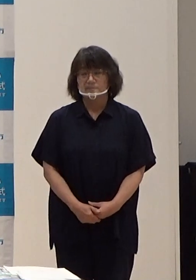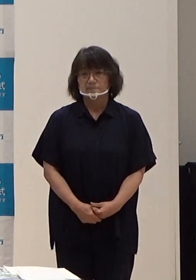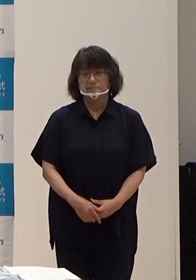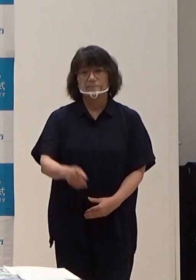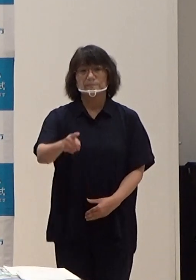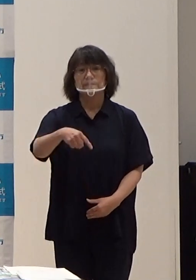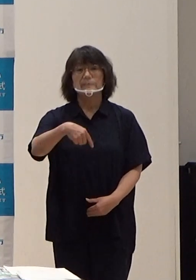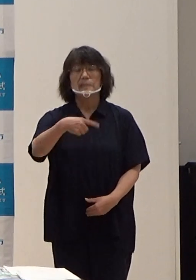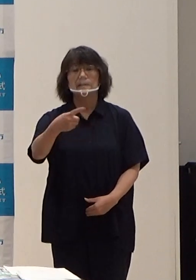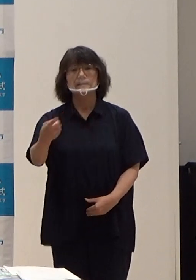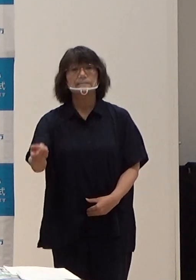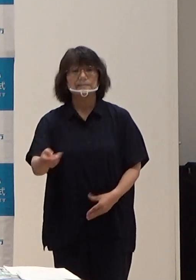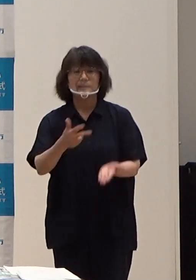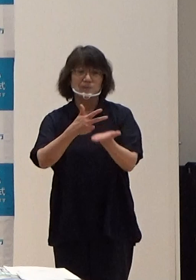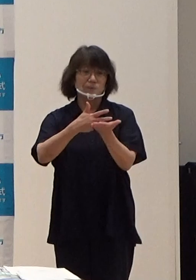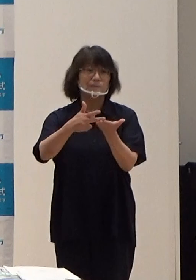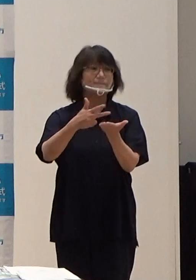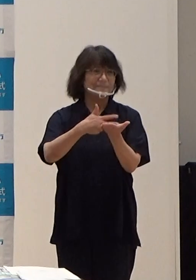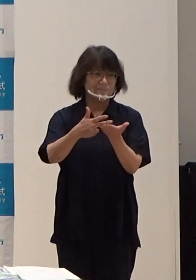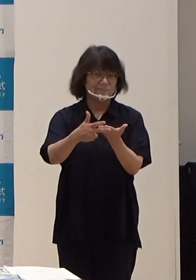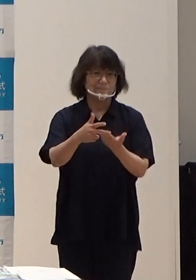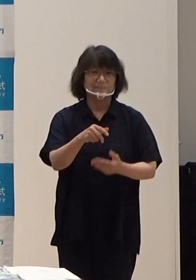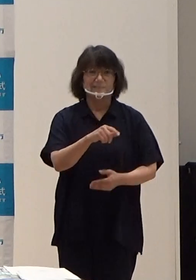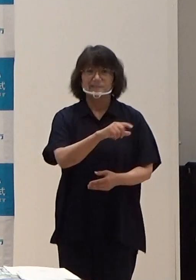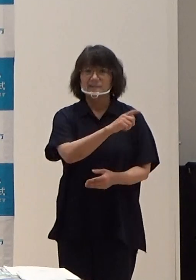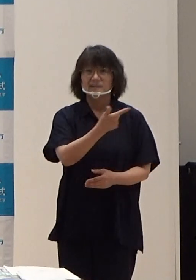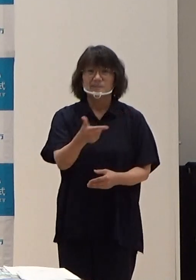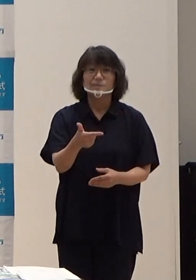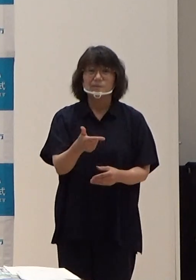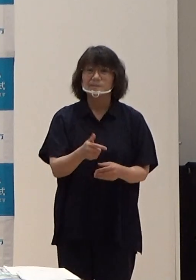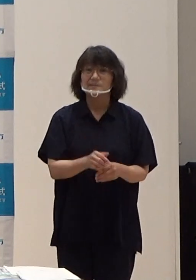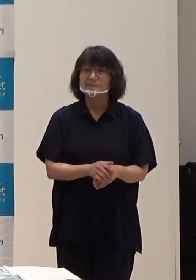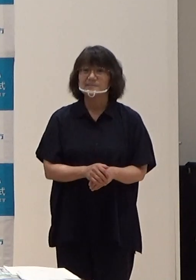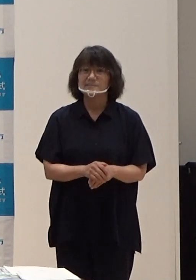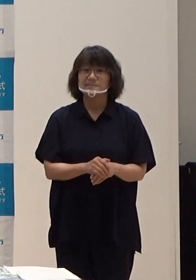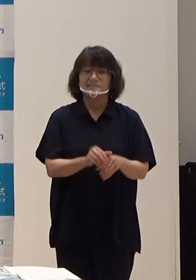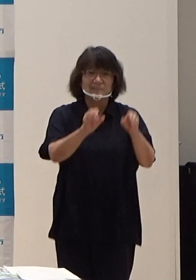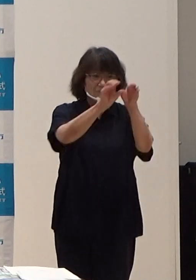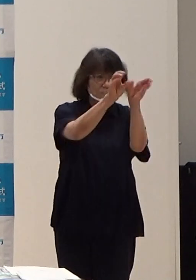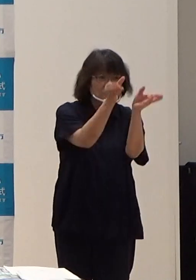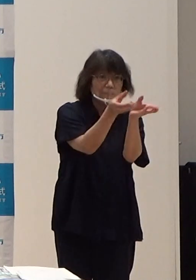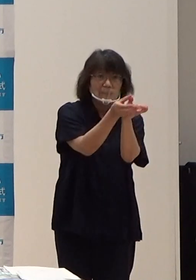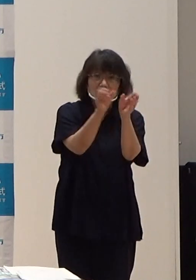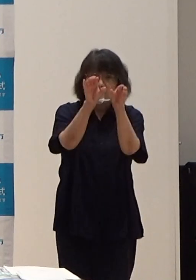2-2 それからずっとグラフが並んでおりますが、特に